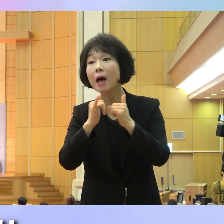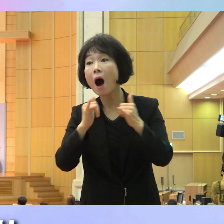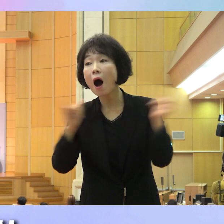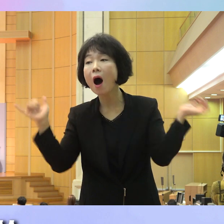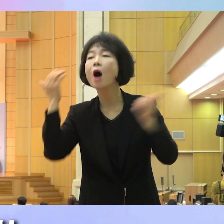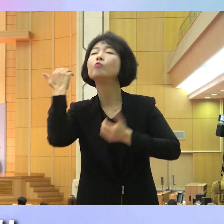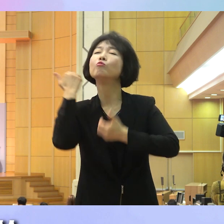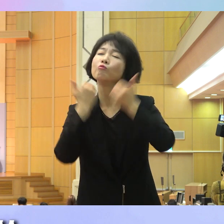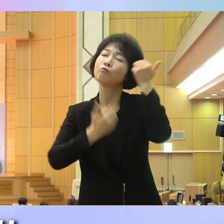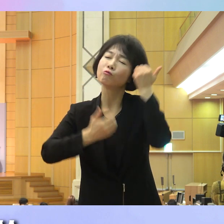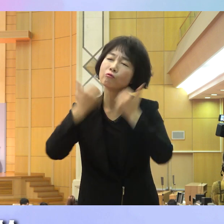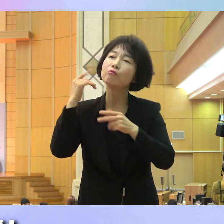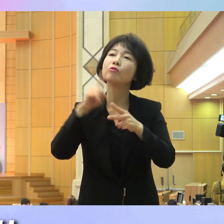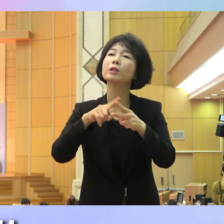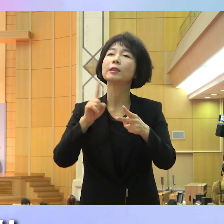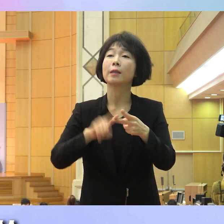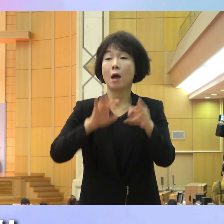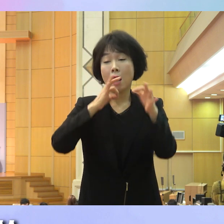누구든지